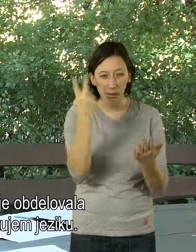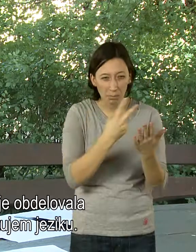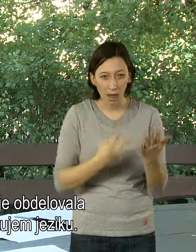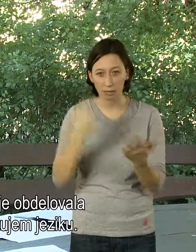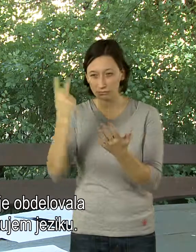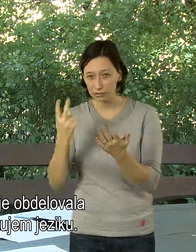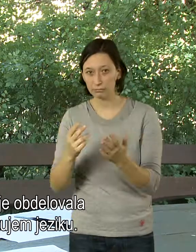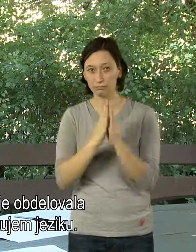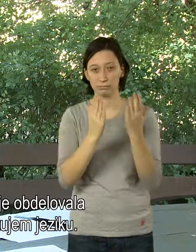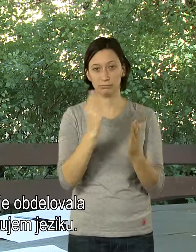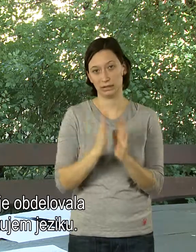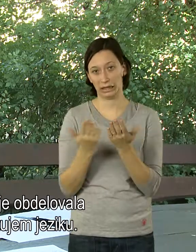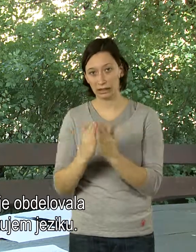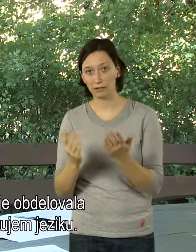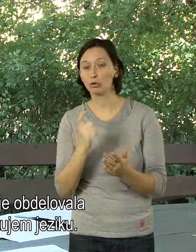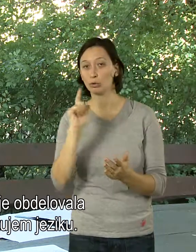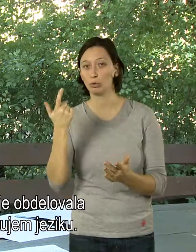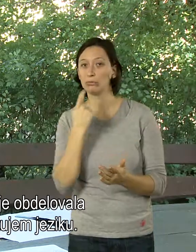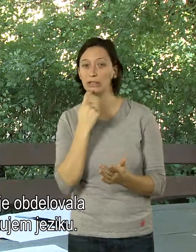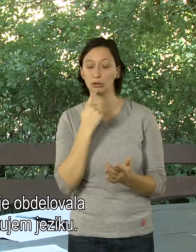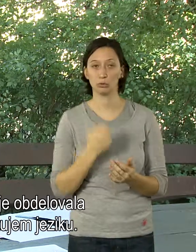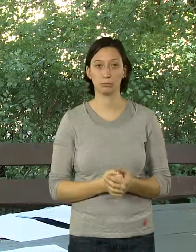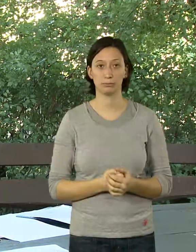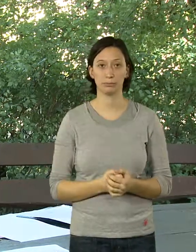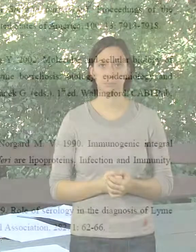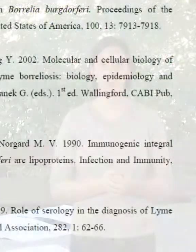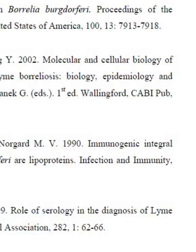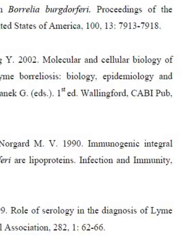obdelovala te literature v tujem jeziku.